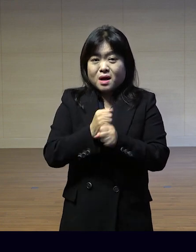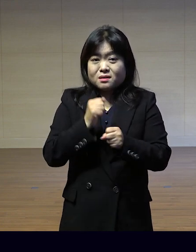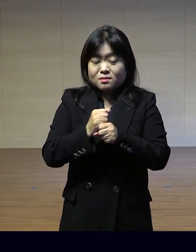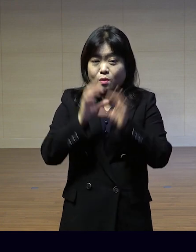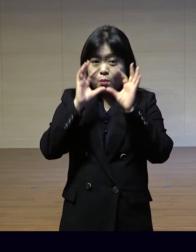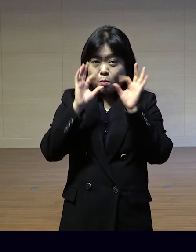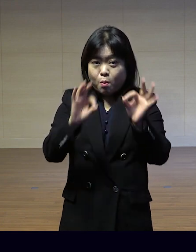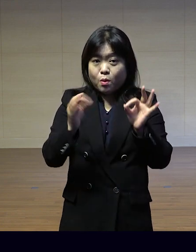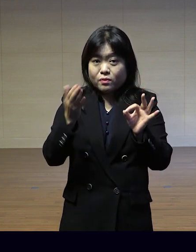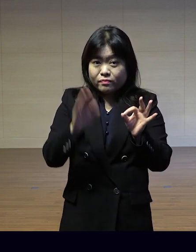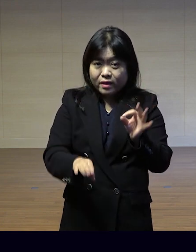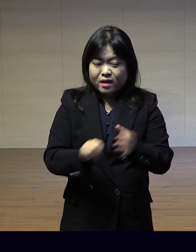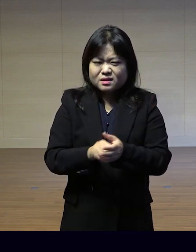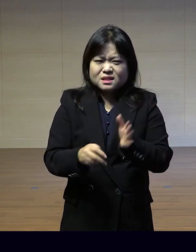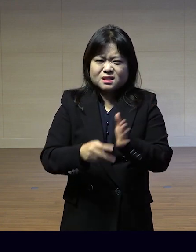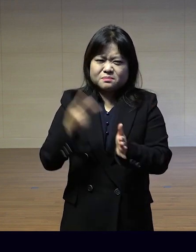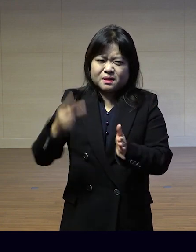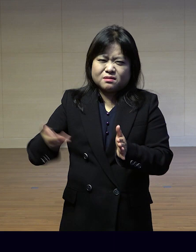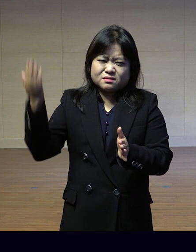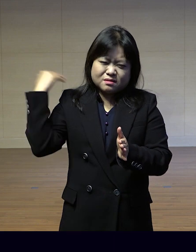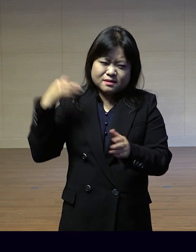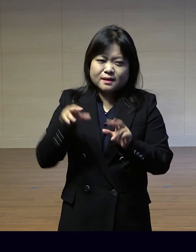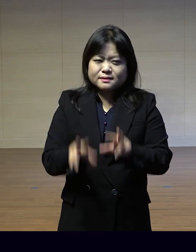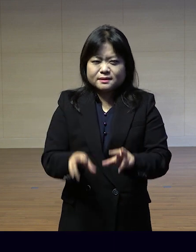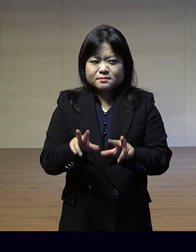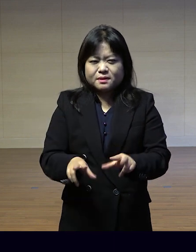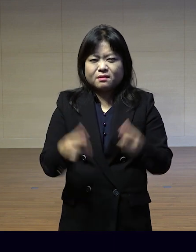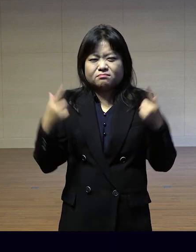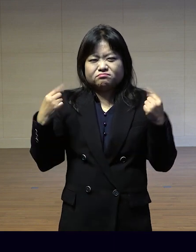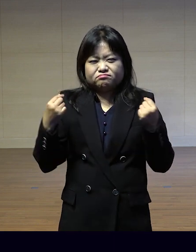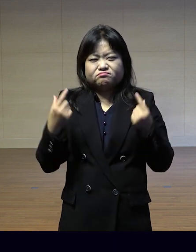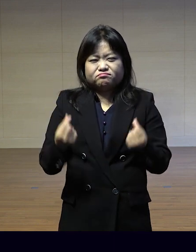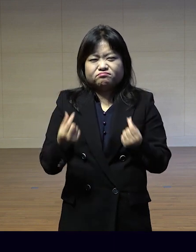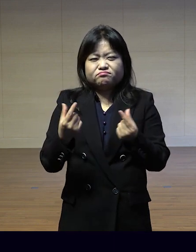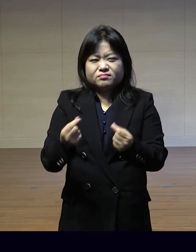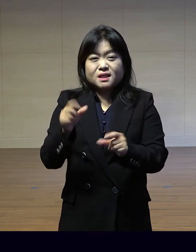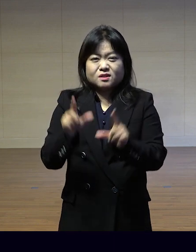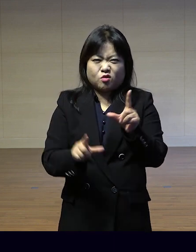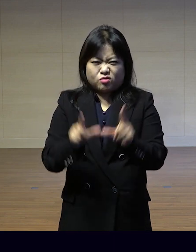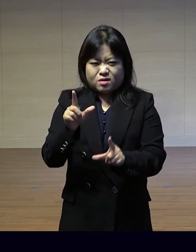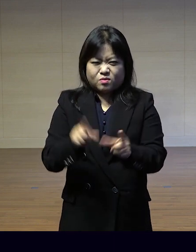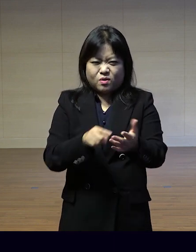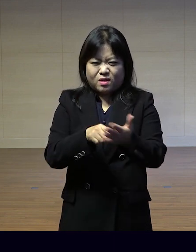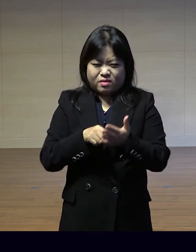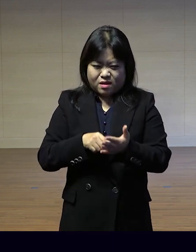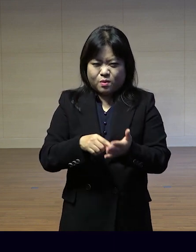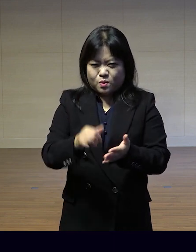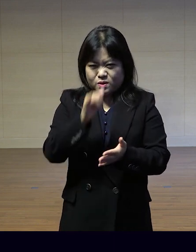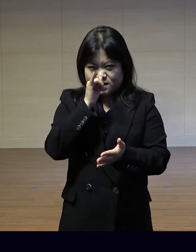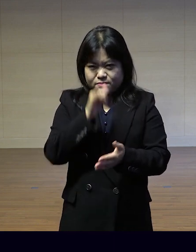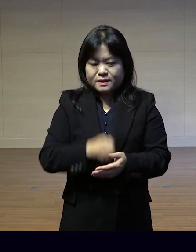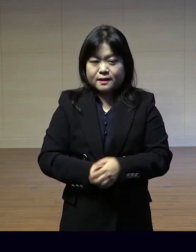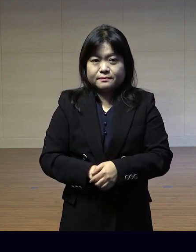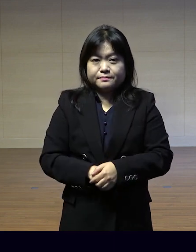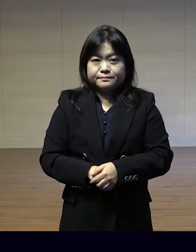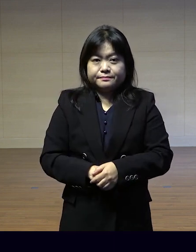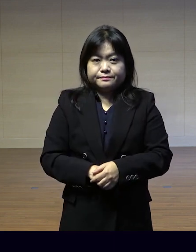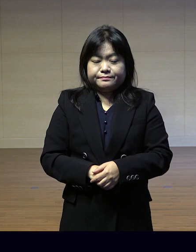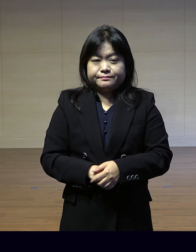그거는 200년 전이나 지금이나 대동소이한 현상으로 지금 나타나고 있다고 좀 그렇게 생각이 됩니다.